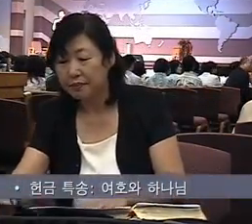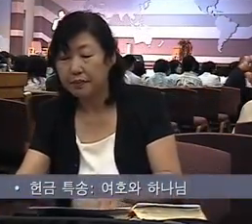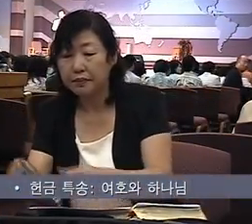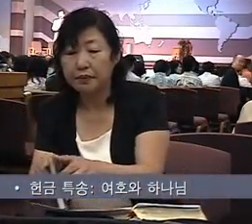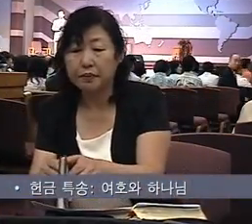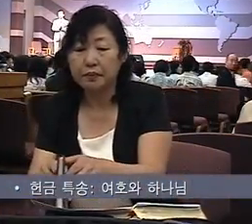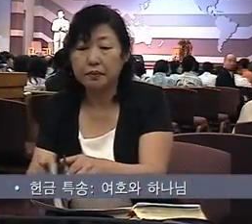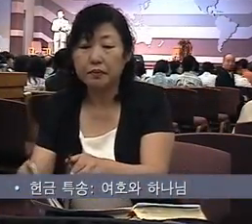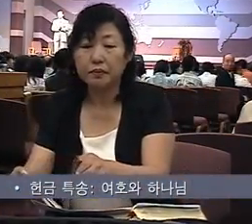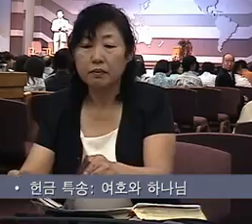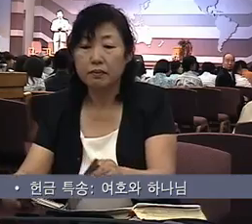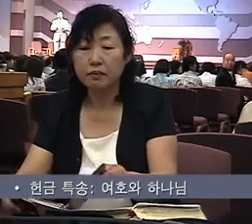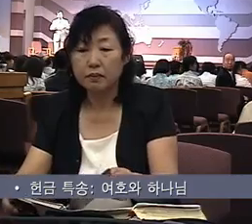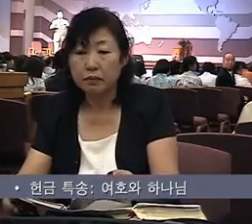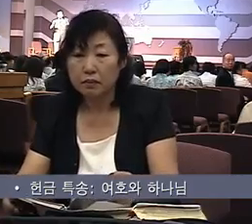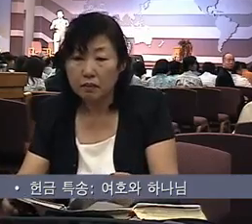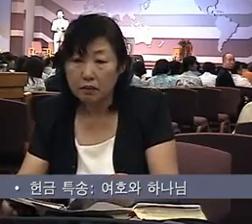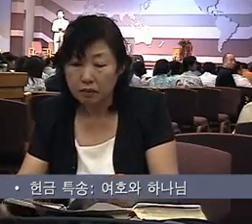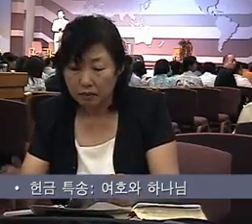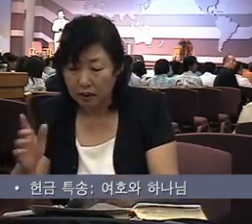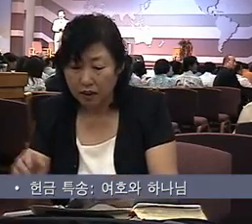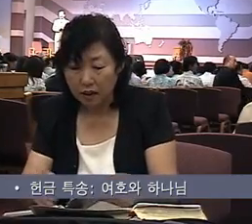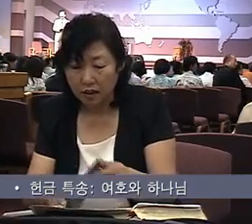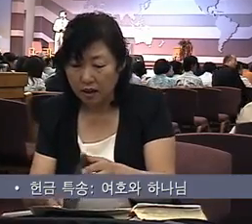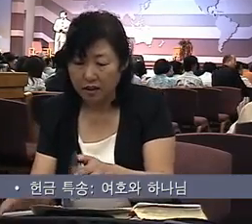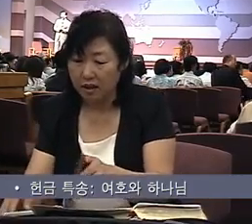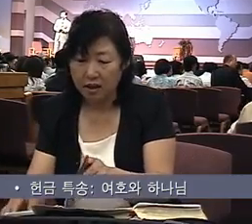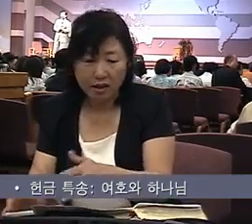허지연 자매님께서 바알린 독주 찬양으로 하나님을